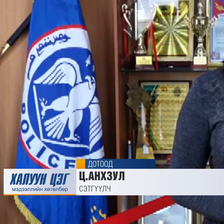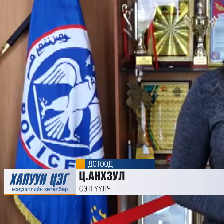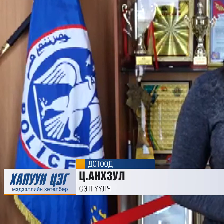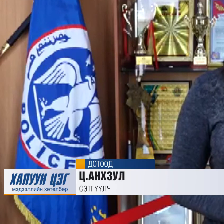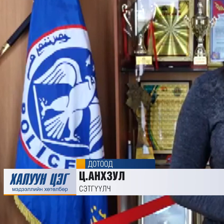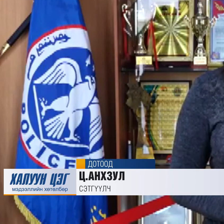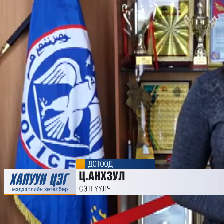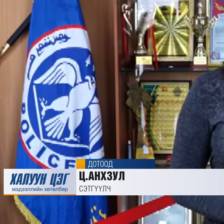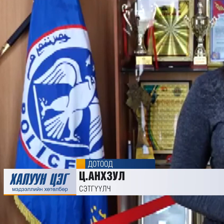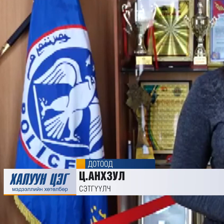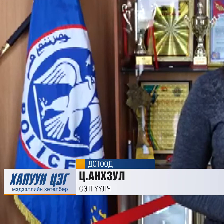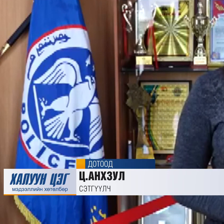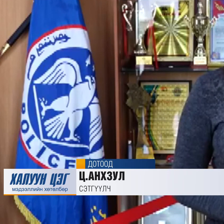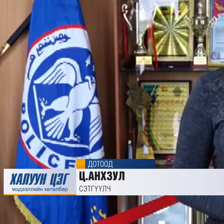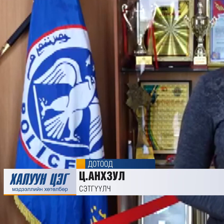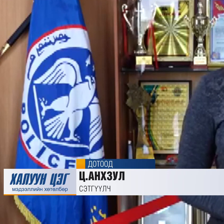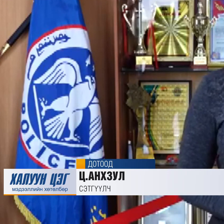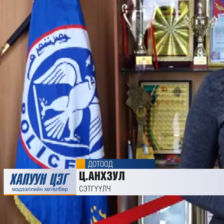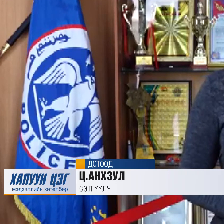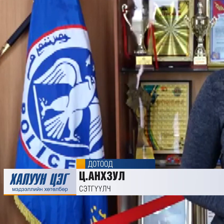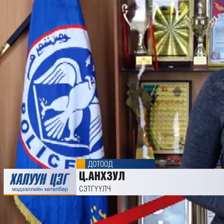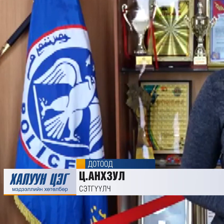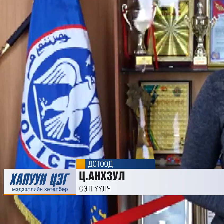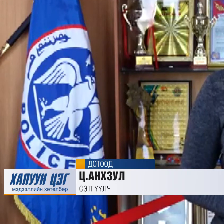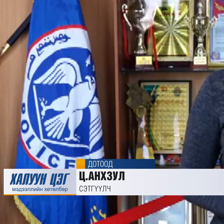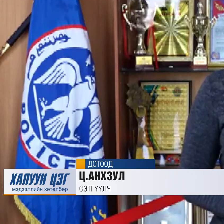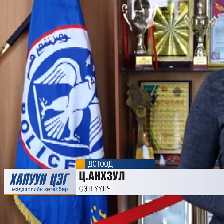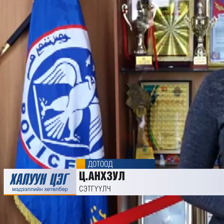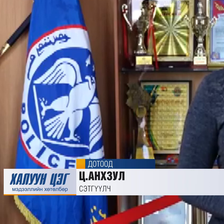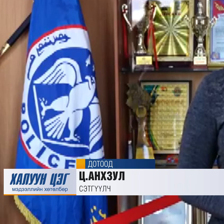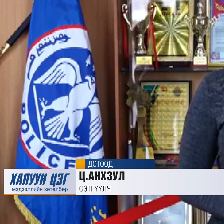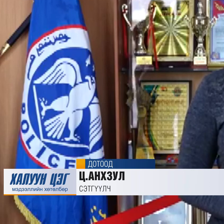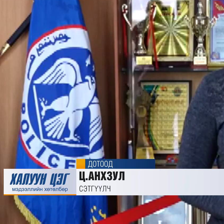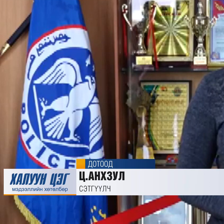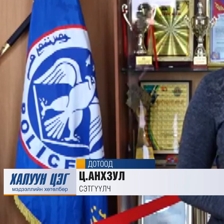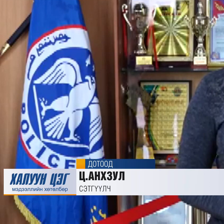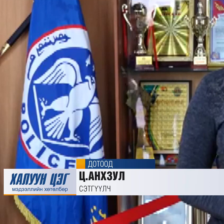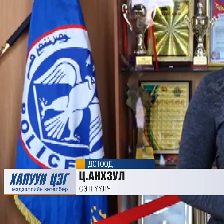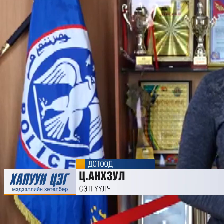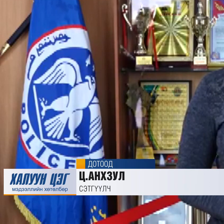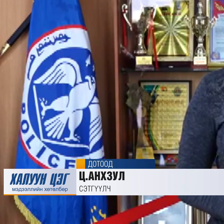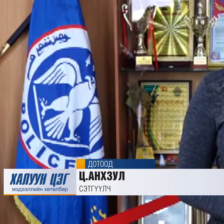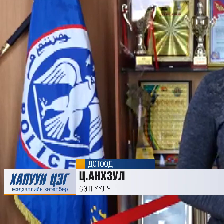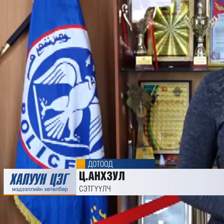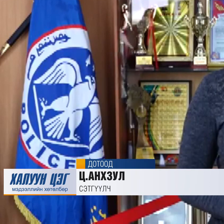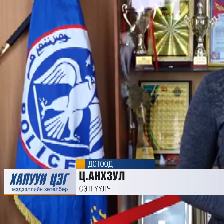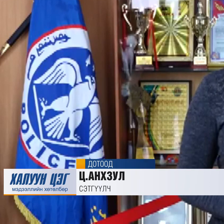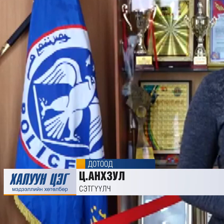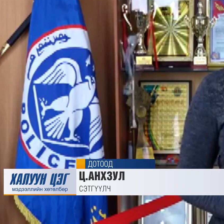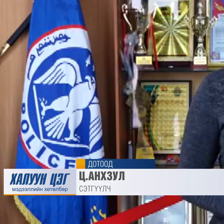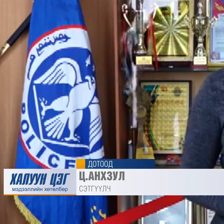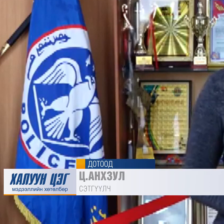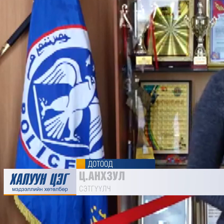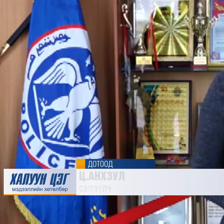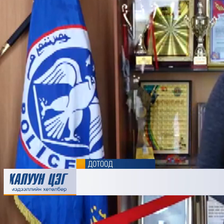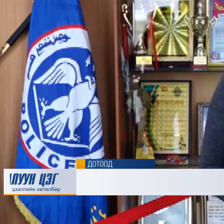газрын байранд буюу засаг даргын өрөөнд албан тушаалтнууд арх сахтууруулах ундаа хэрэглэж байсан ийм асуудал энэ одоо хэрэгтэй